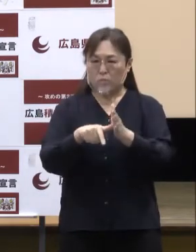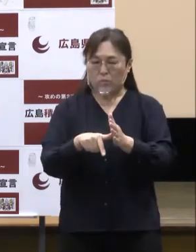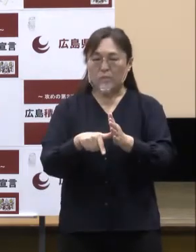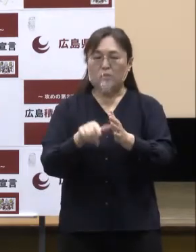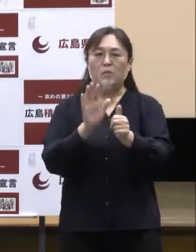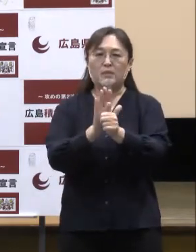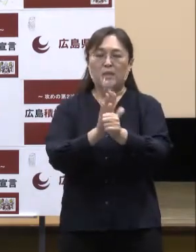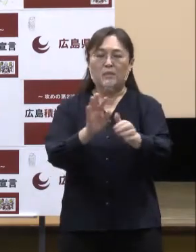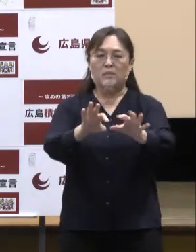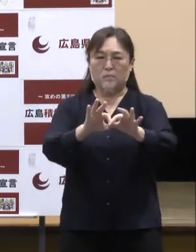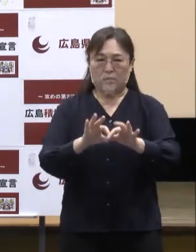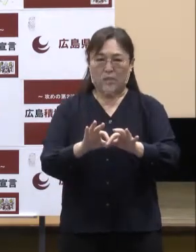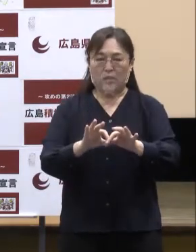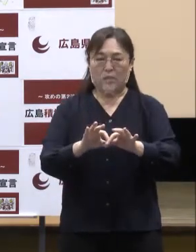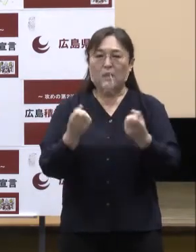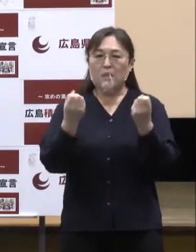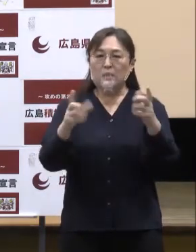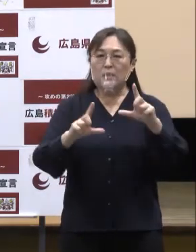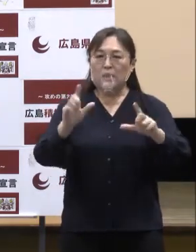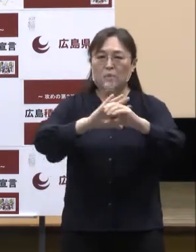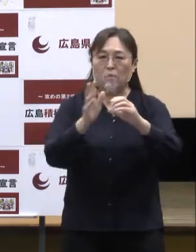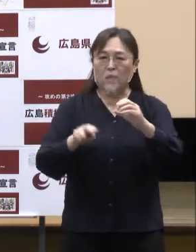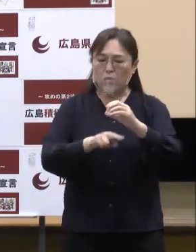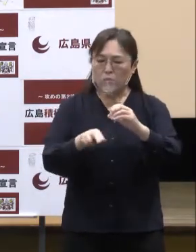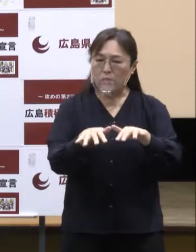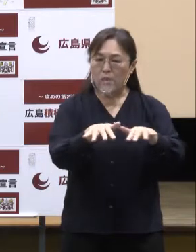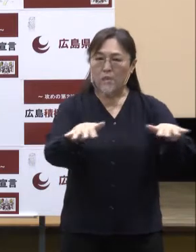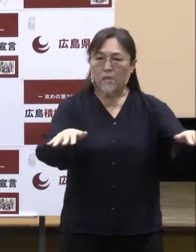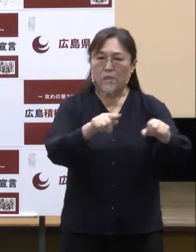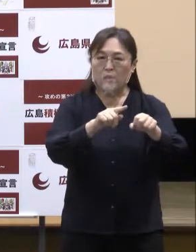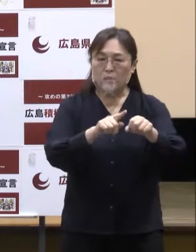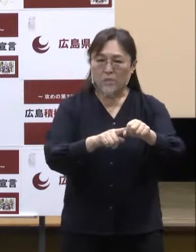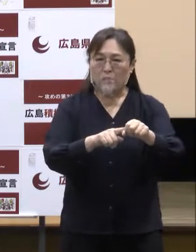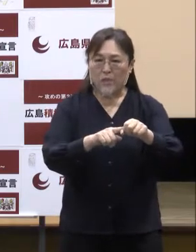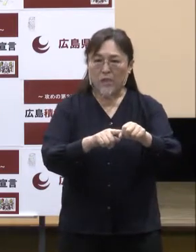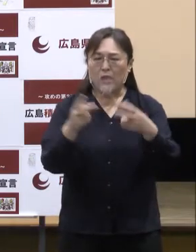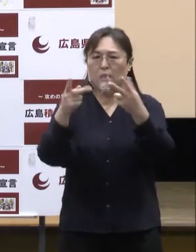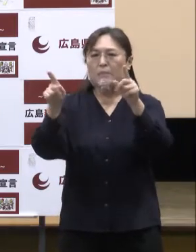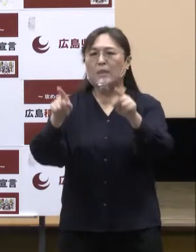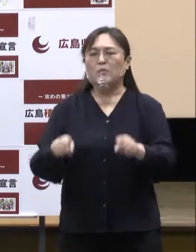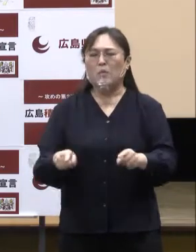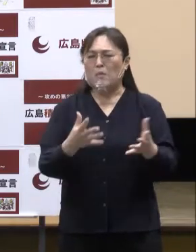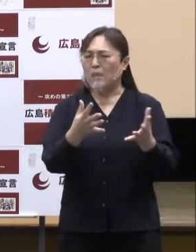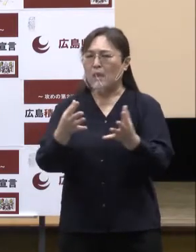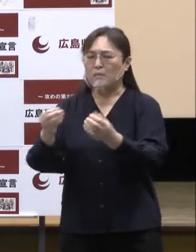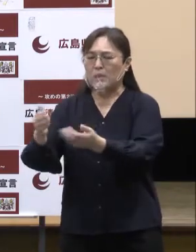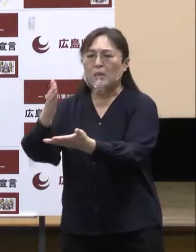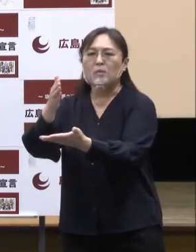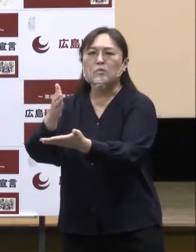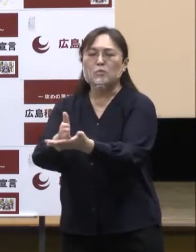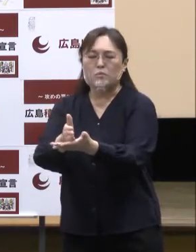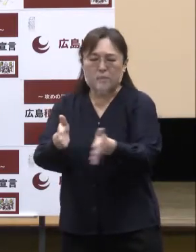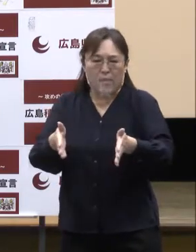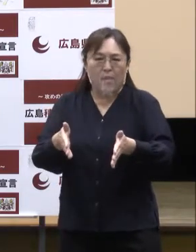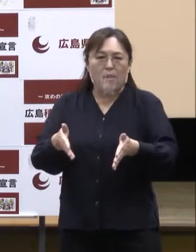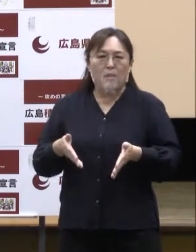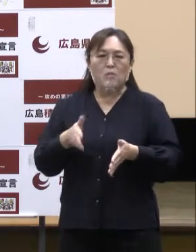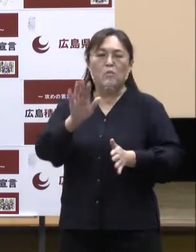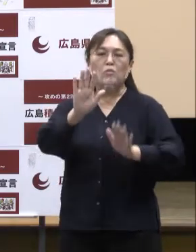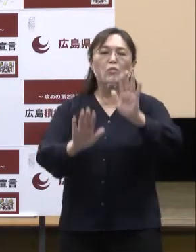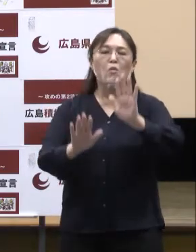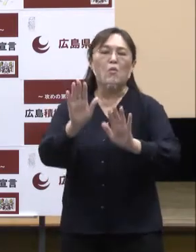。新型コロナウイルスの影響によりまして、多くの文化芸術イベントが中止あるいは自粛されている状況